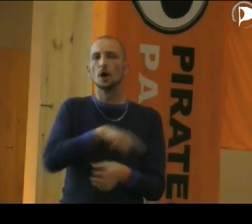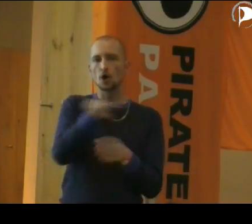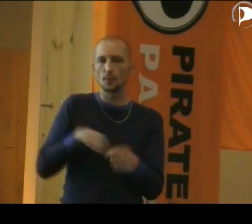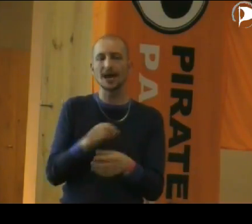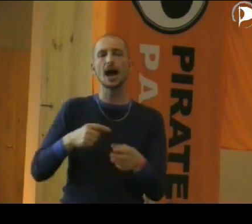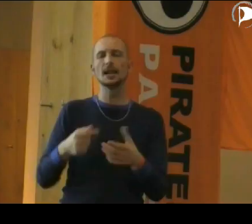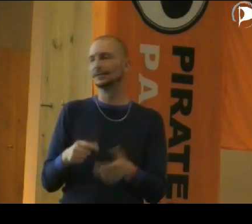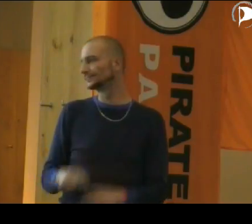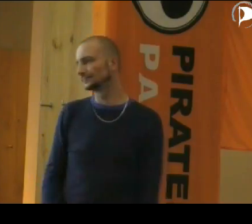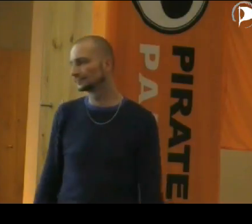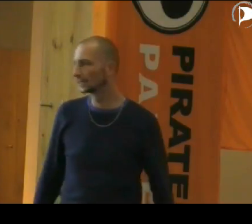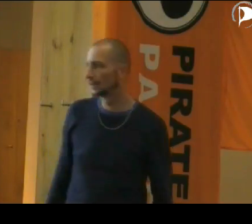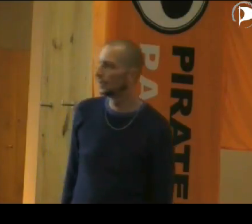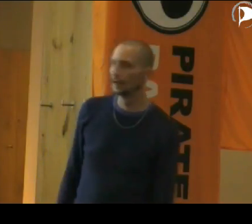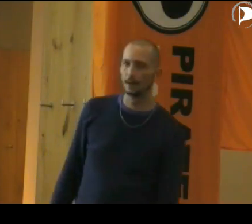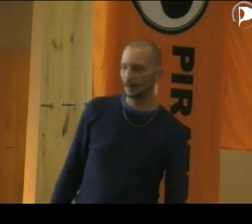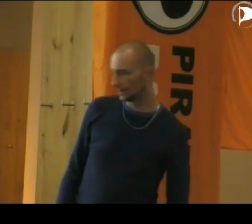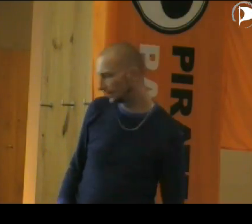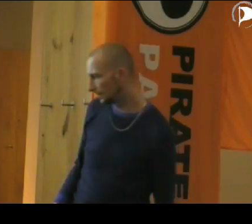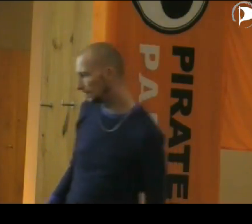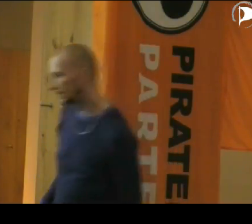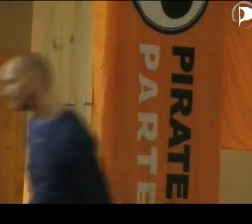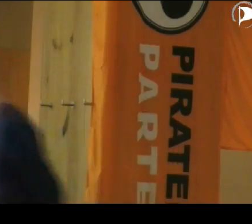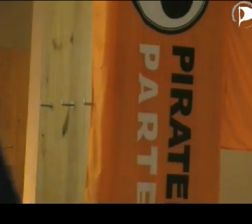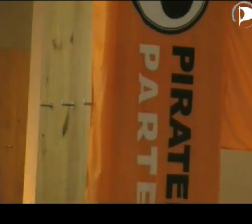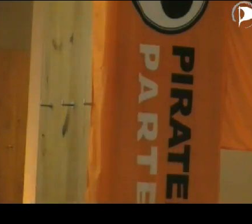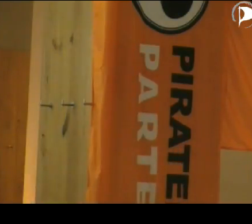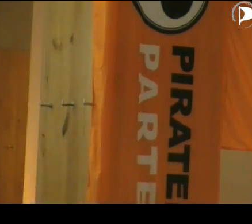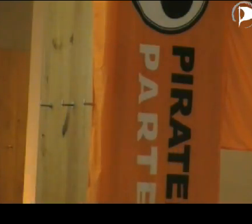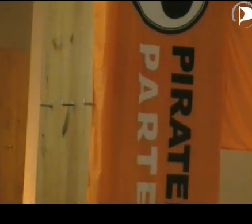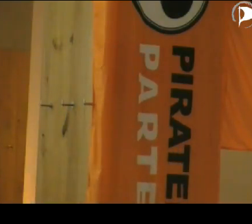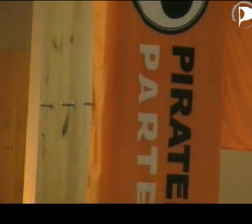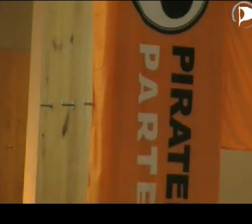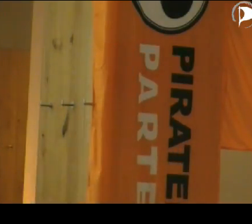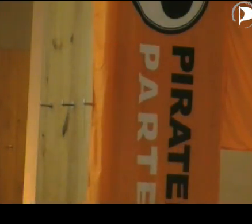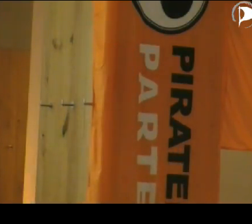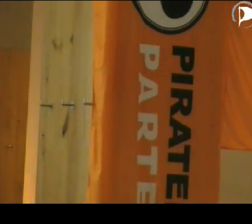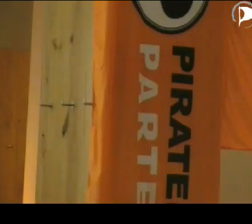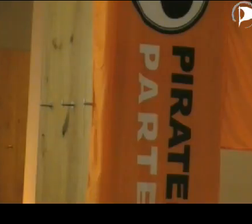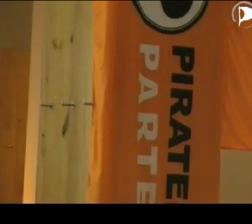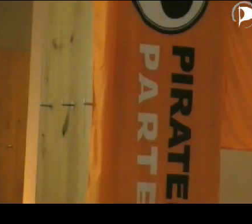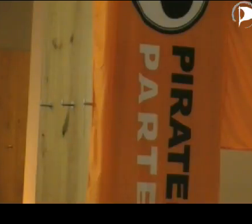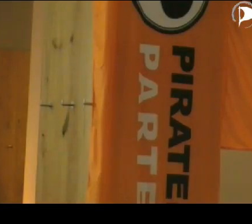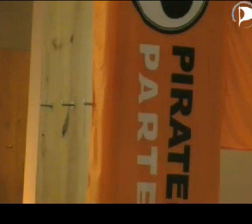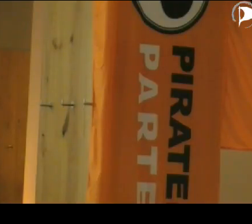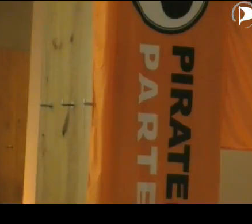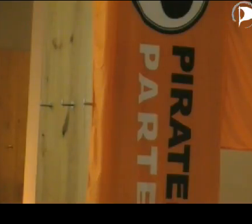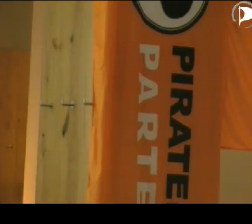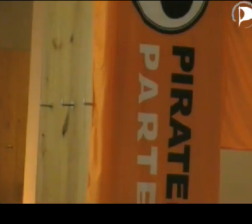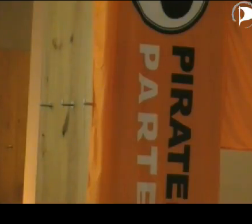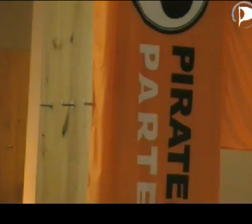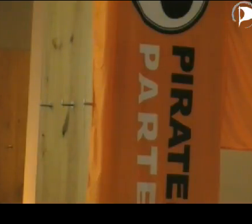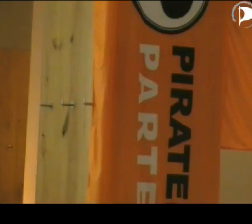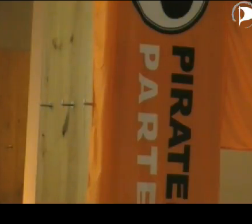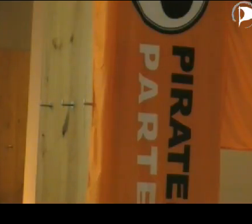jetzt sitzen dann vielleicht noch zwei drei andere einzelne gemeinderatssitzung oder kreistagssitzung